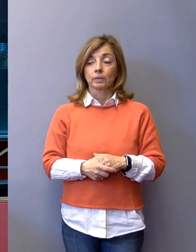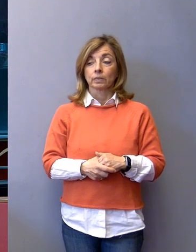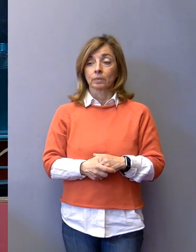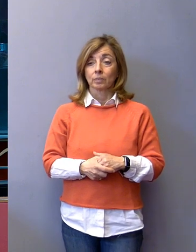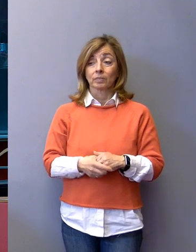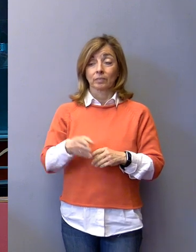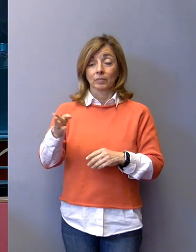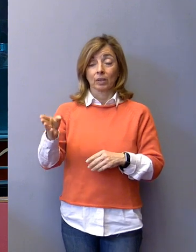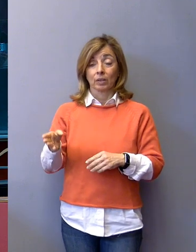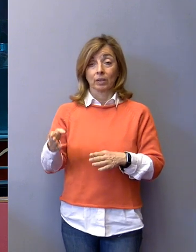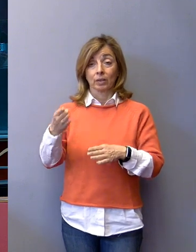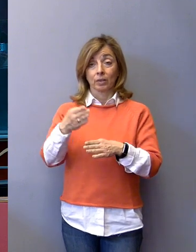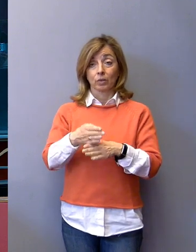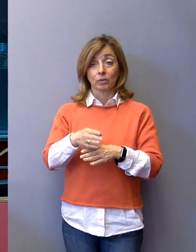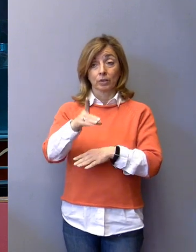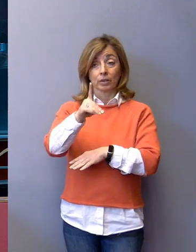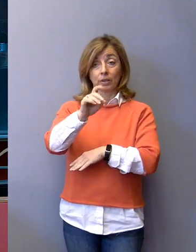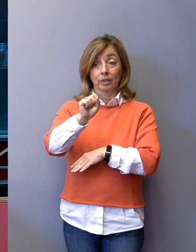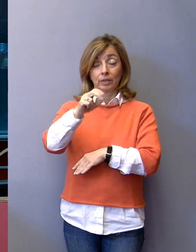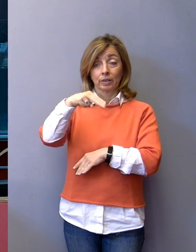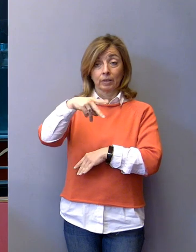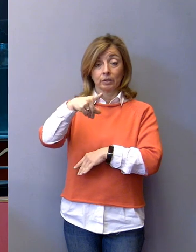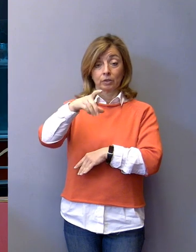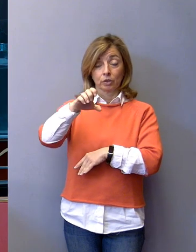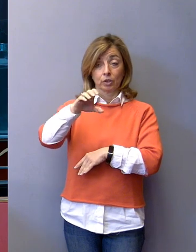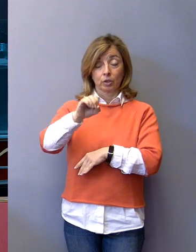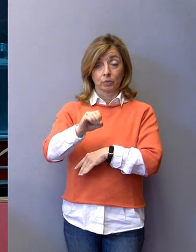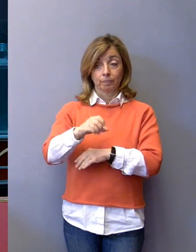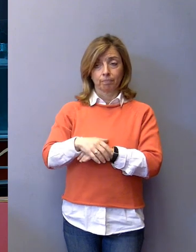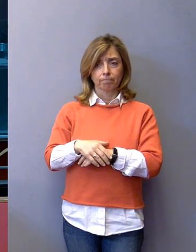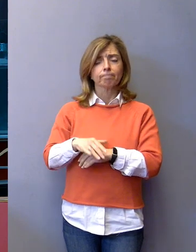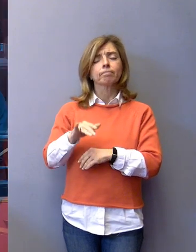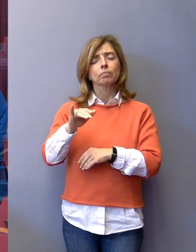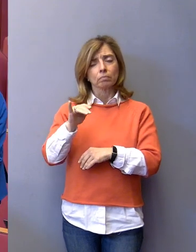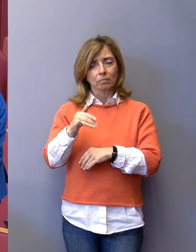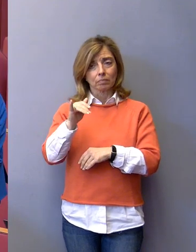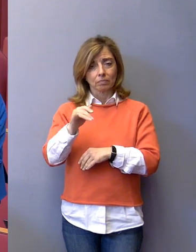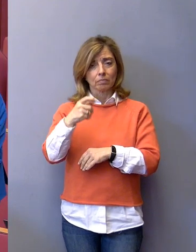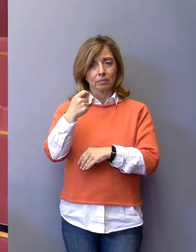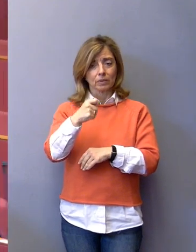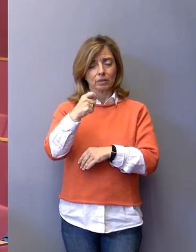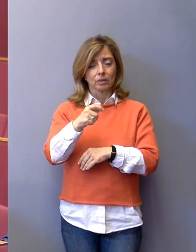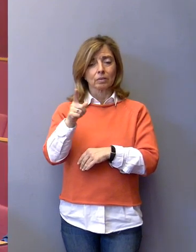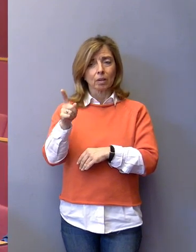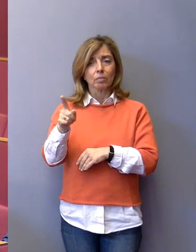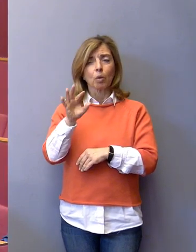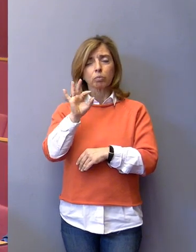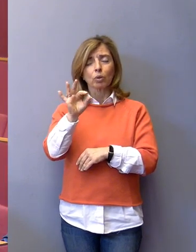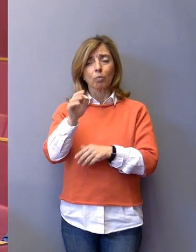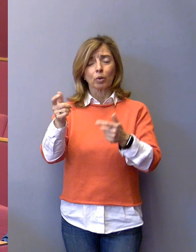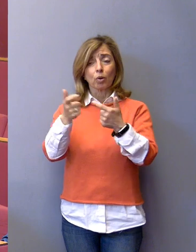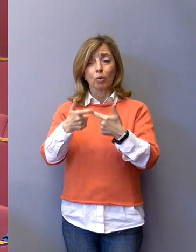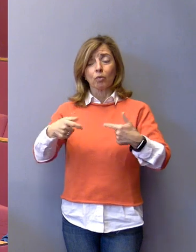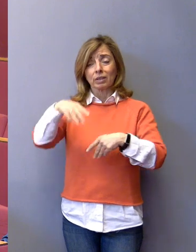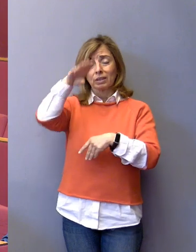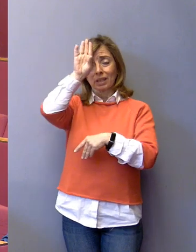prego consigliere D'Angelo si presidente Ma essendo chiamata in causa la conferenza capigruppi e quello è stato discusso